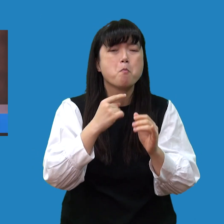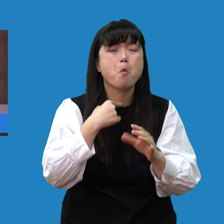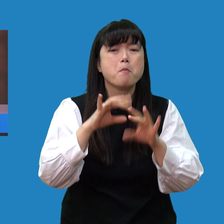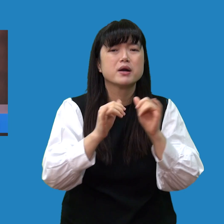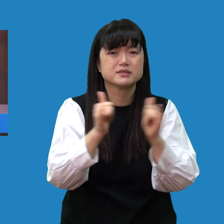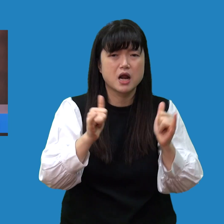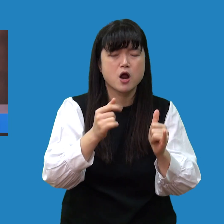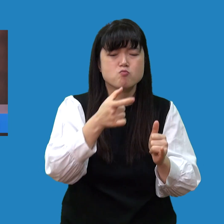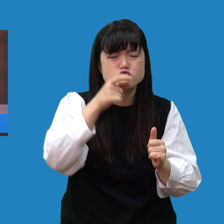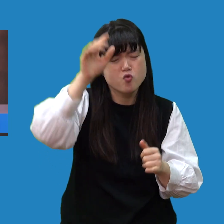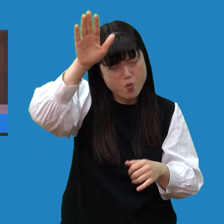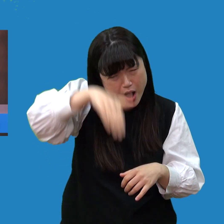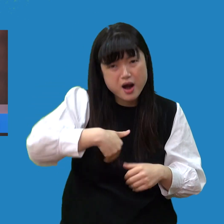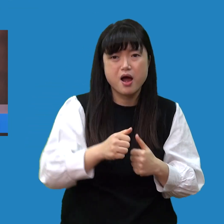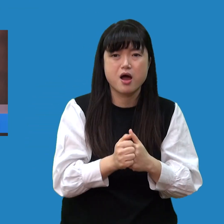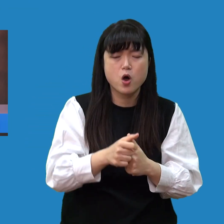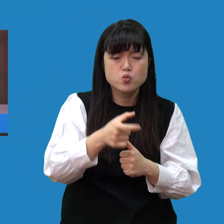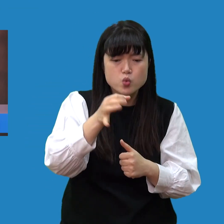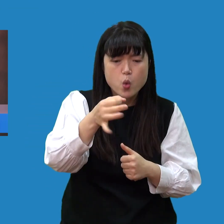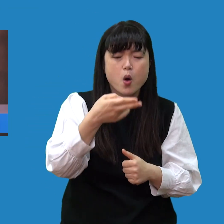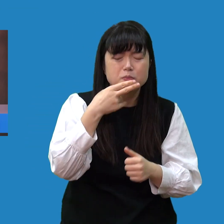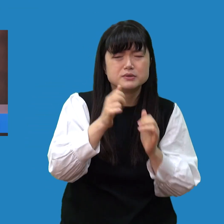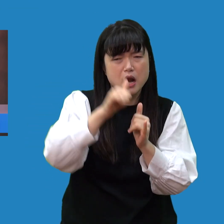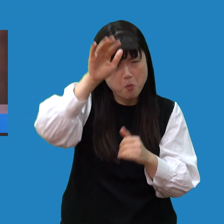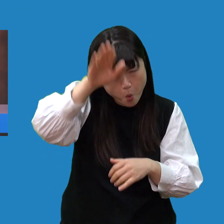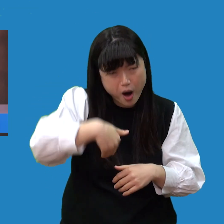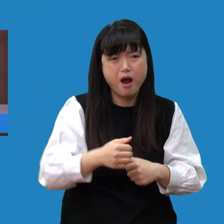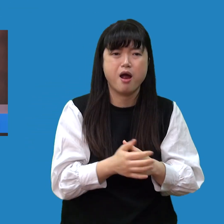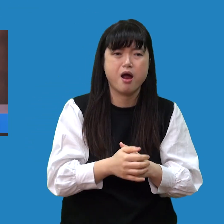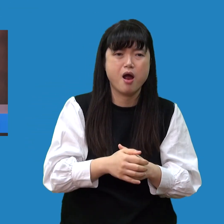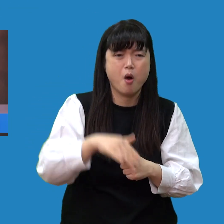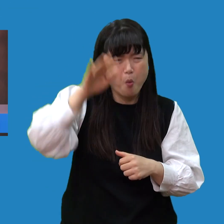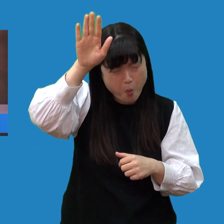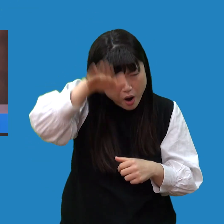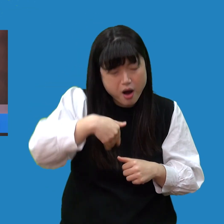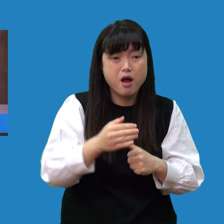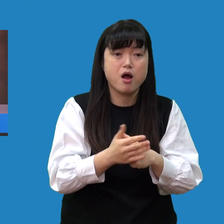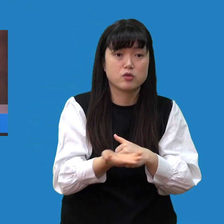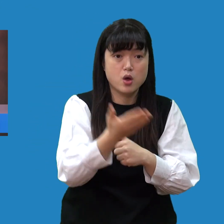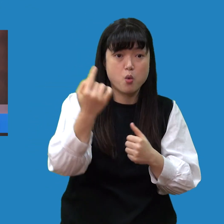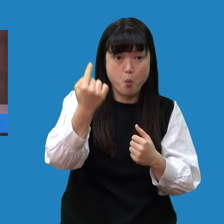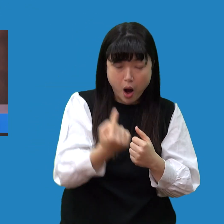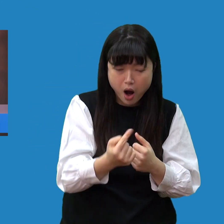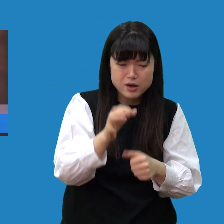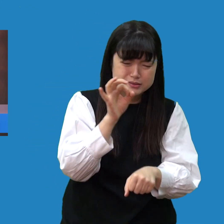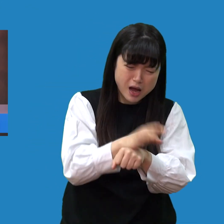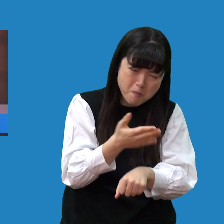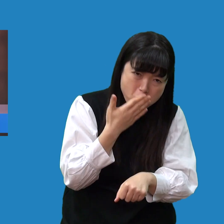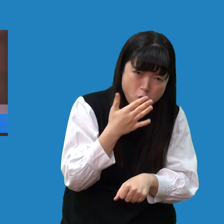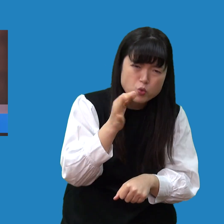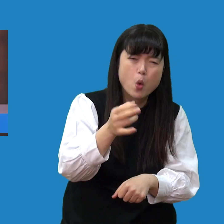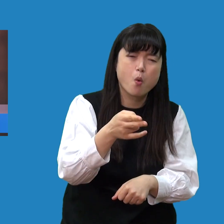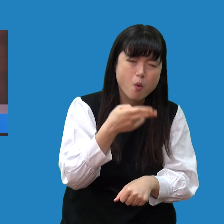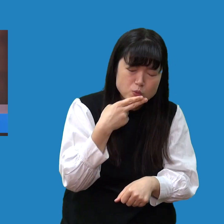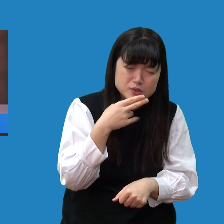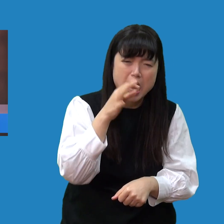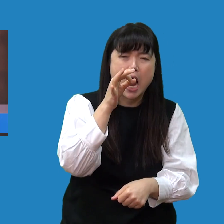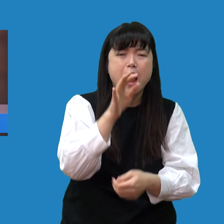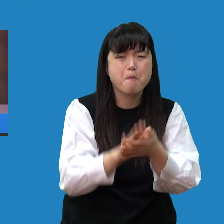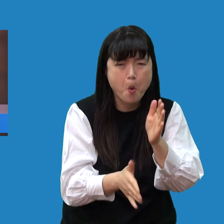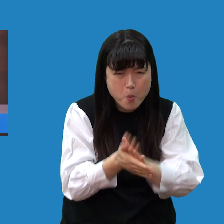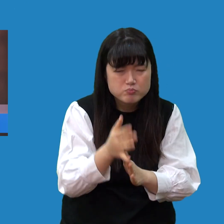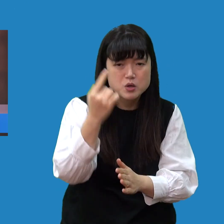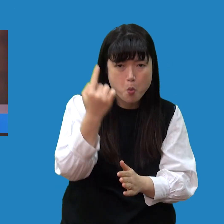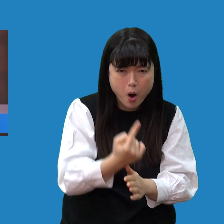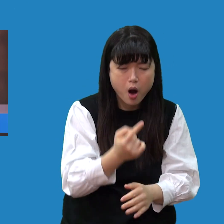자들아 물로 나오라. 돈 없는 자도 오라. 오라 너희는 와서 사목대 돈 없이 값